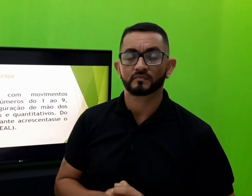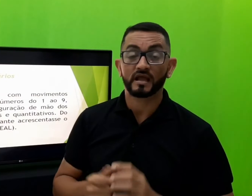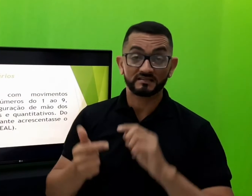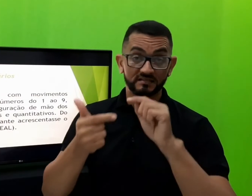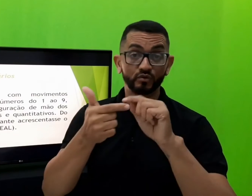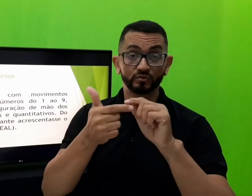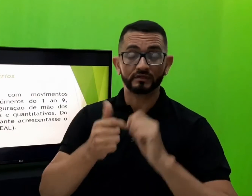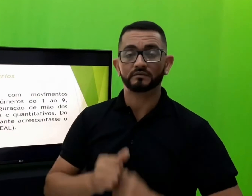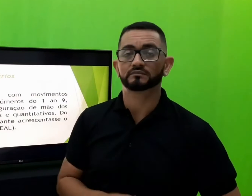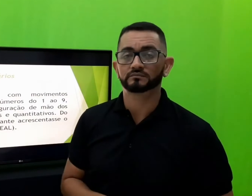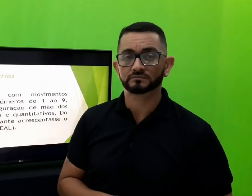A segunda.